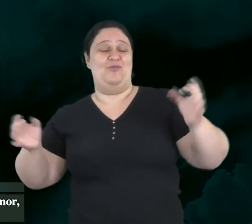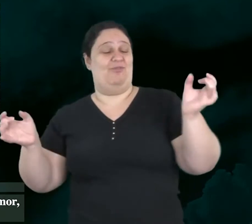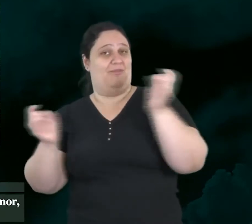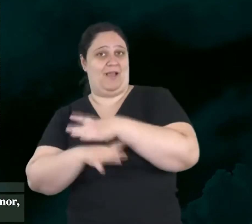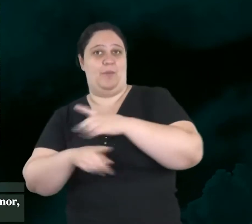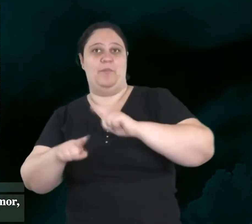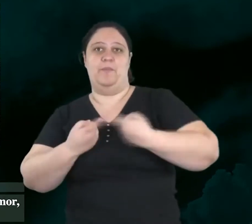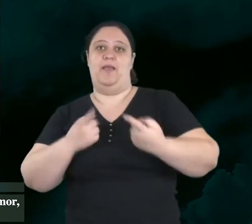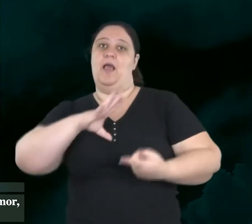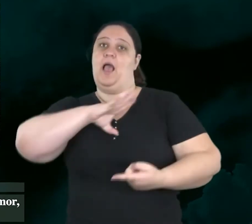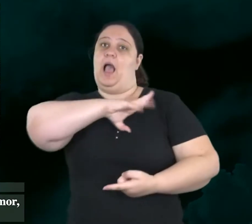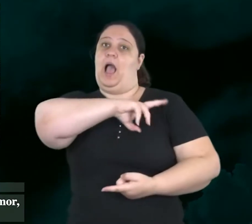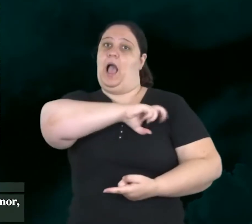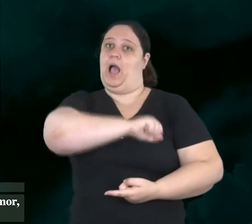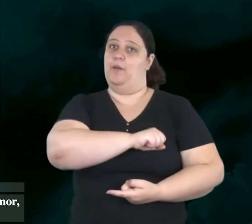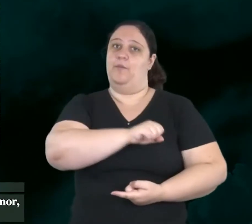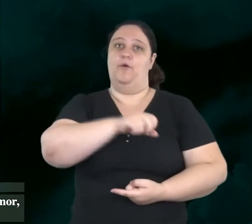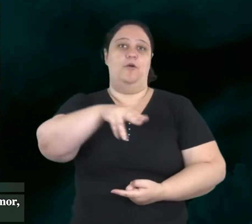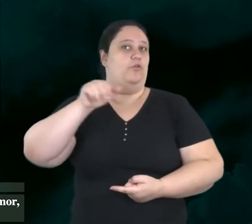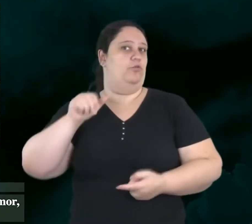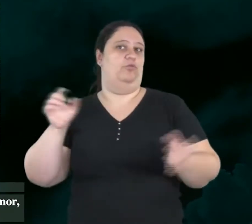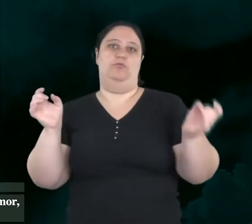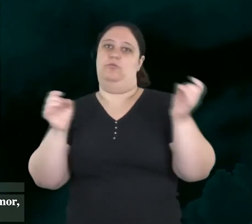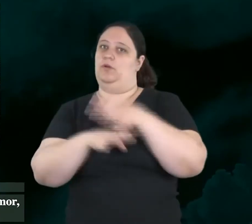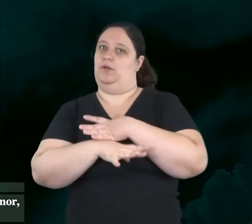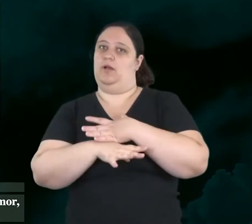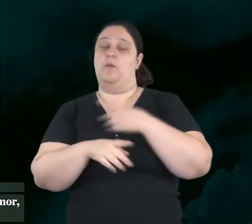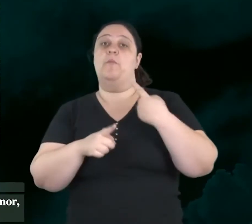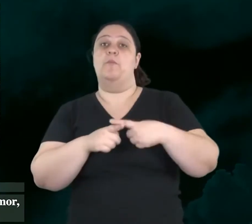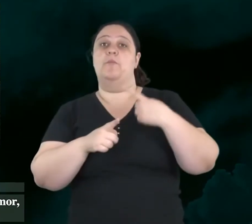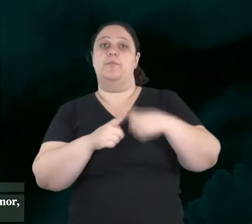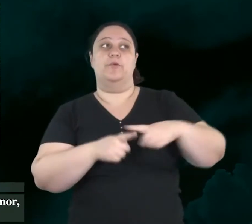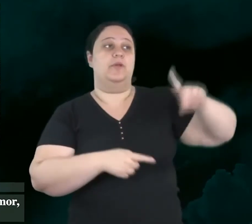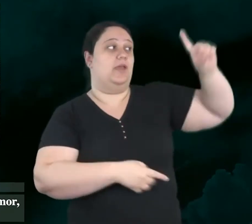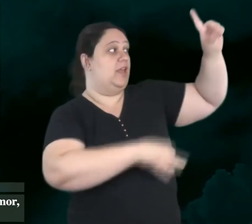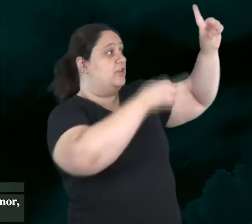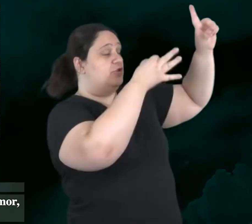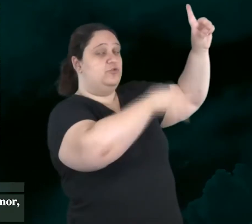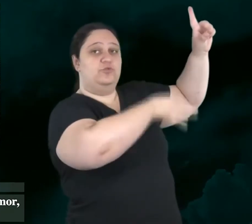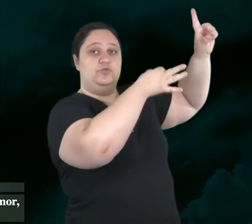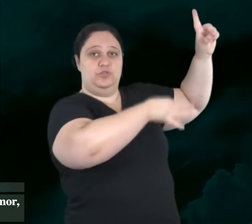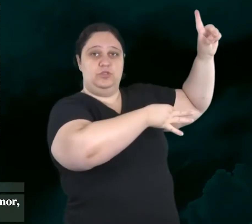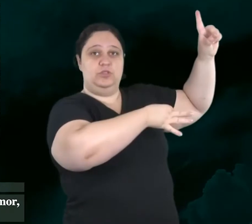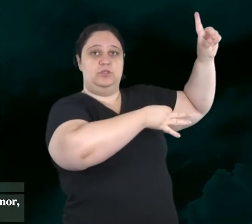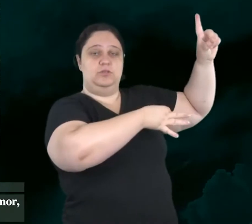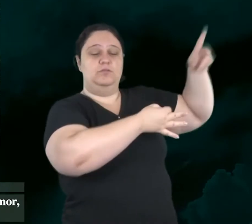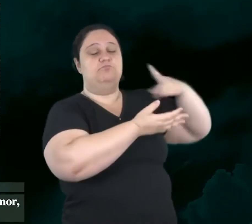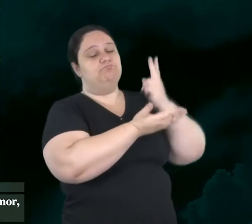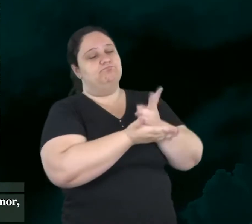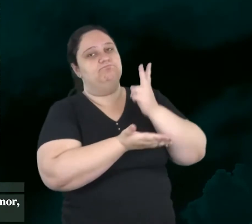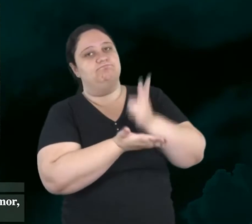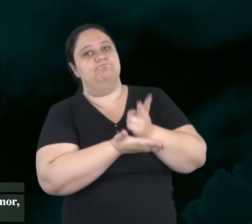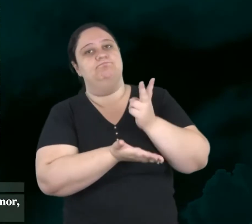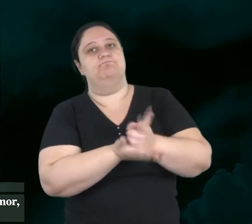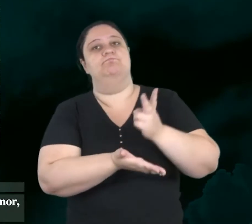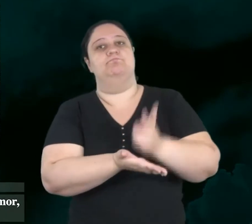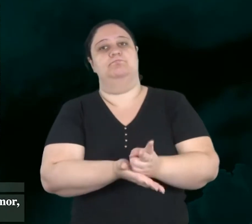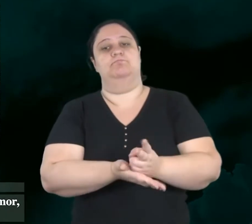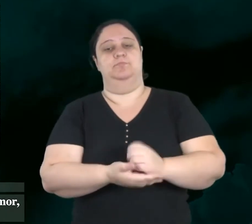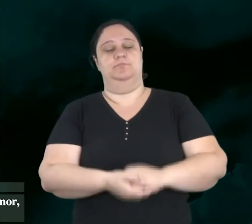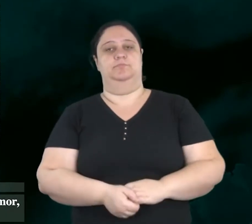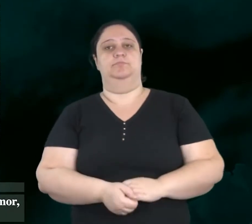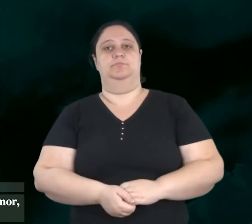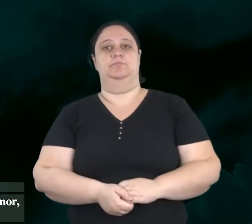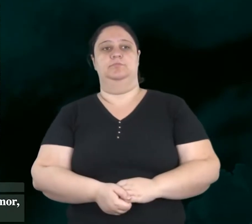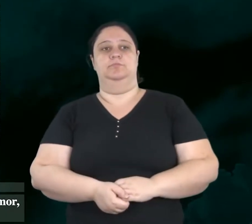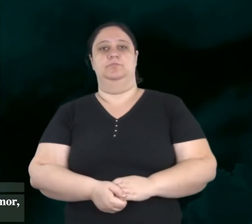fruto gerado pela vida de Deus, da justiça de Deus, é permanente, permanecerá